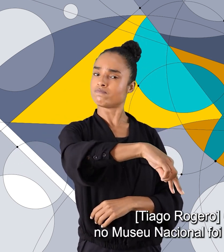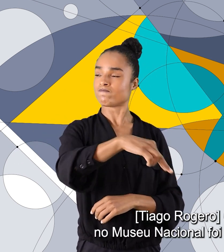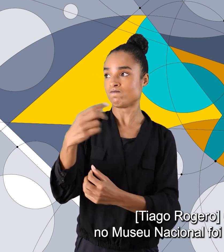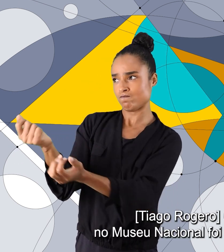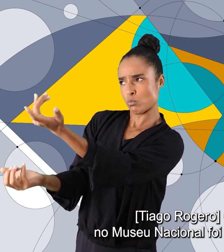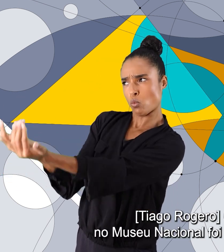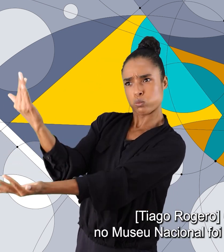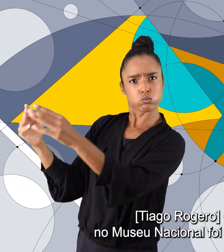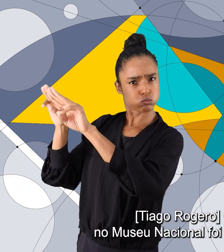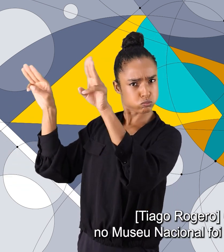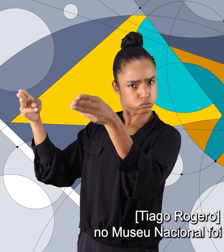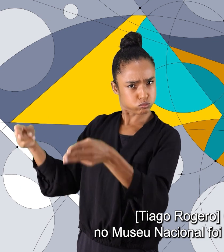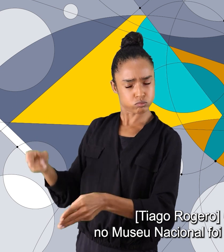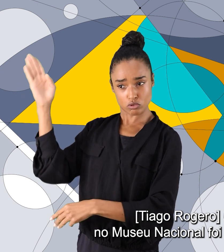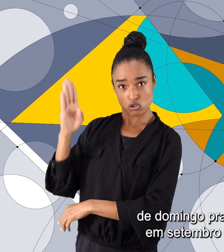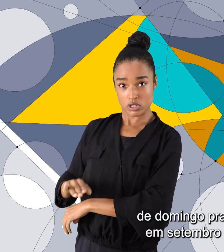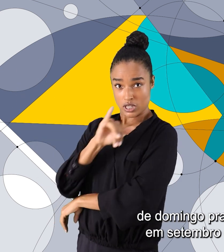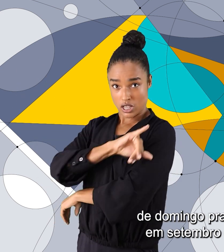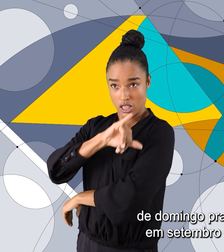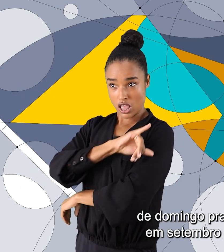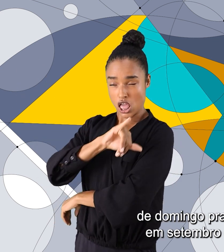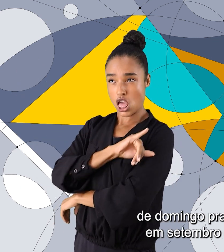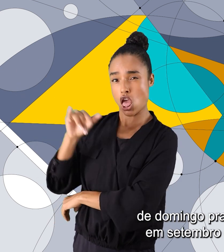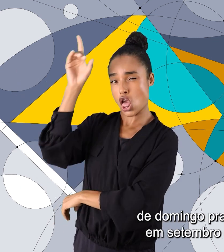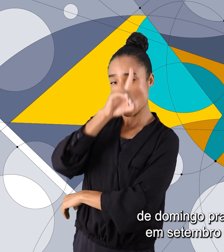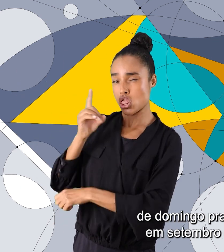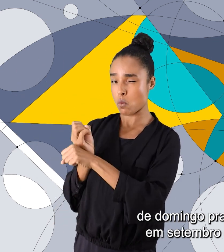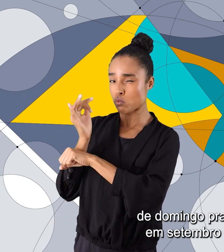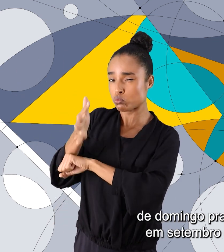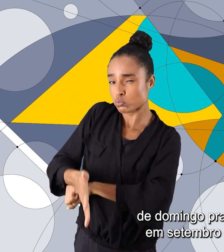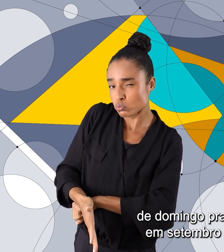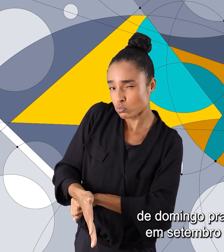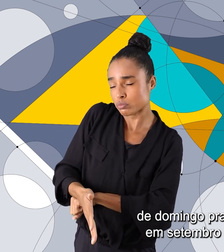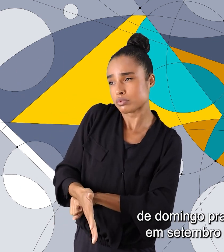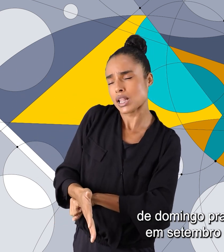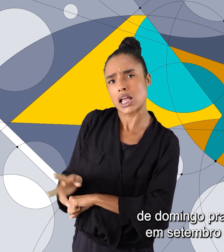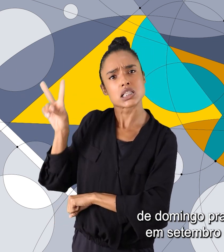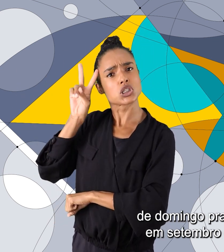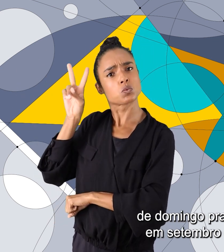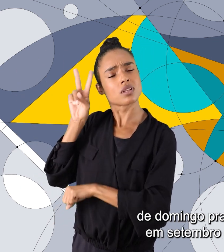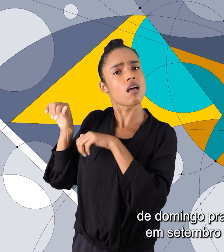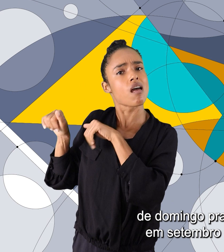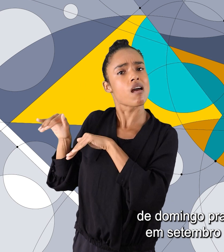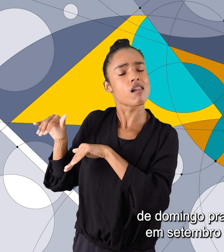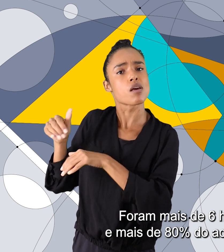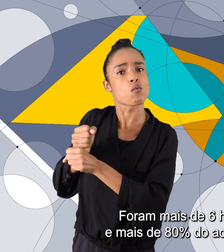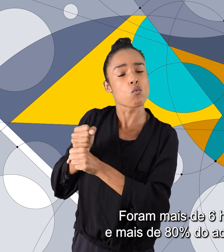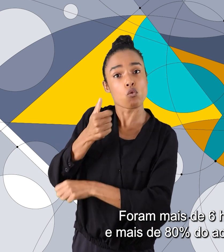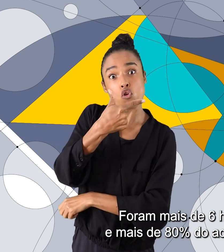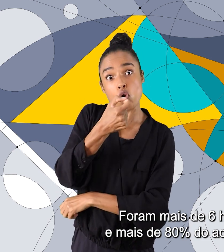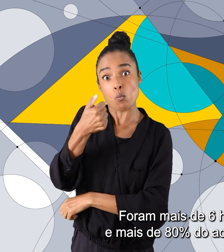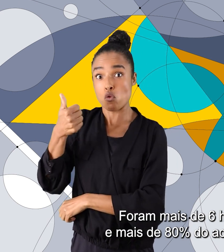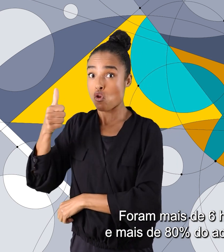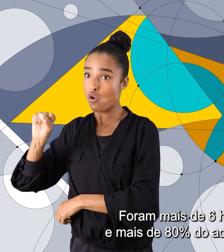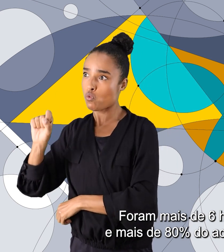O incêndio no Museu Nacional foi numa madrugada de domingo para segunda, em setembro de 2018. Foram mais